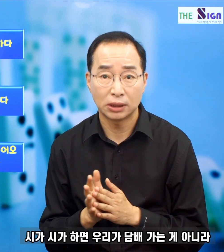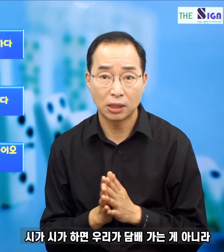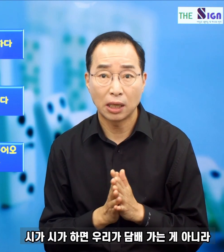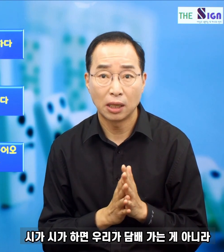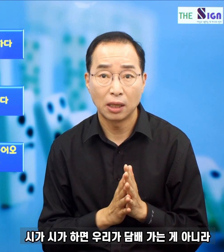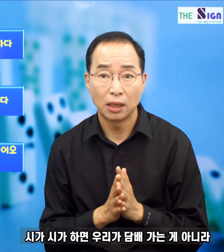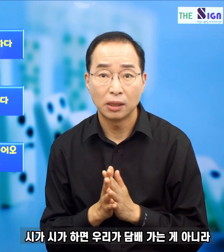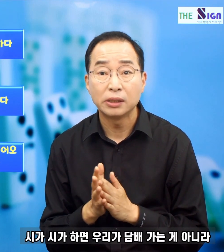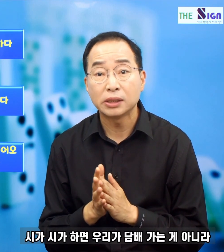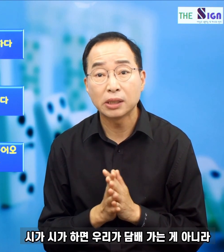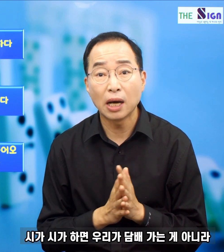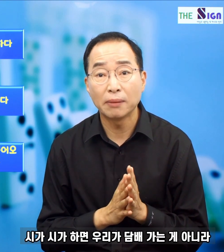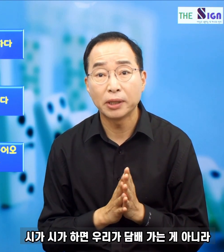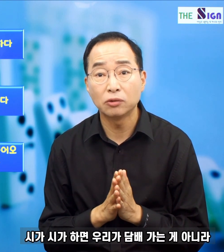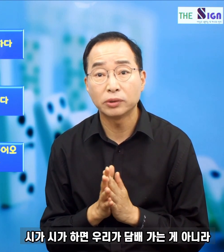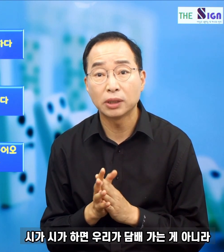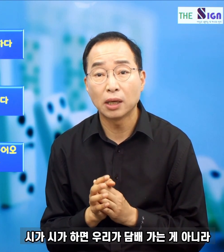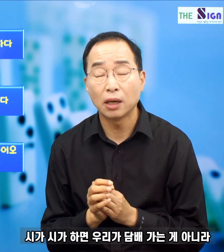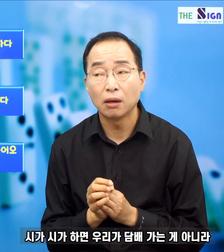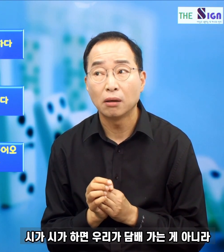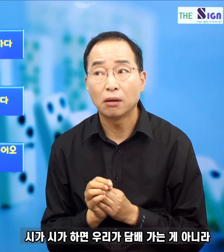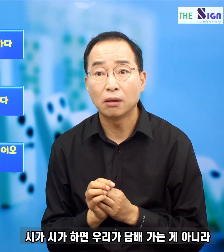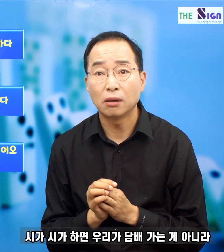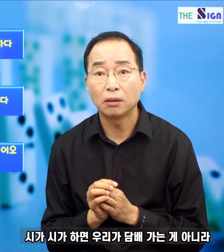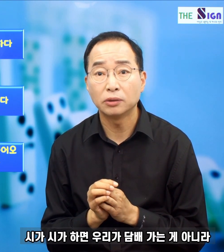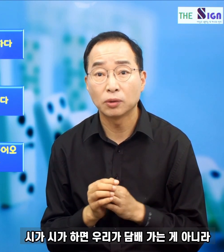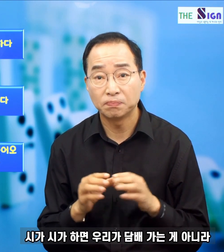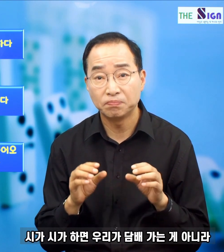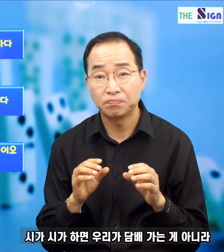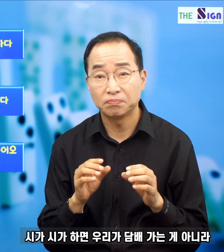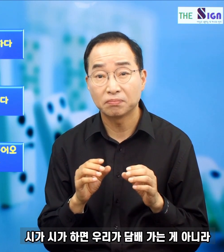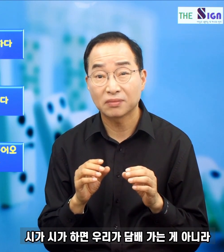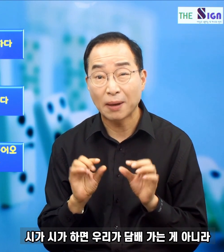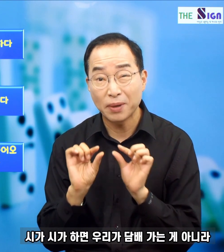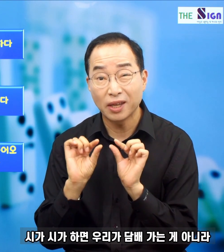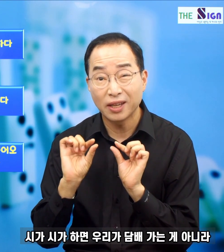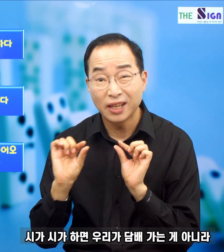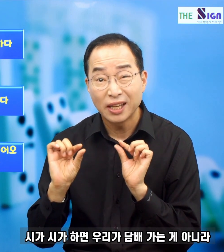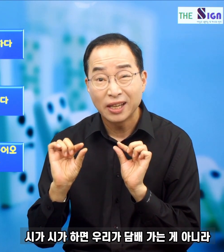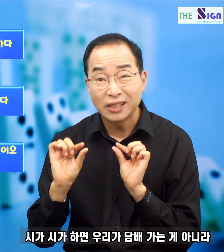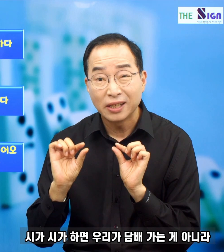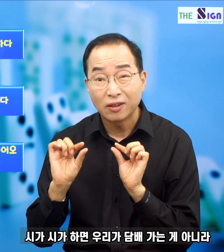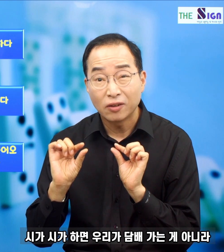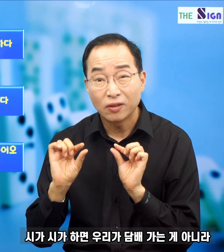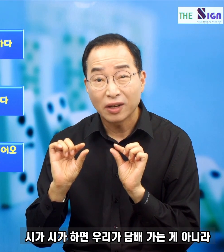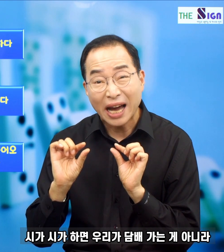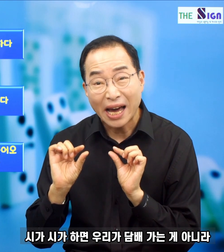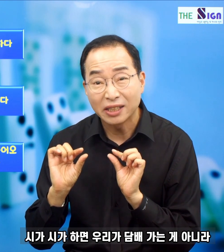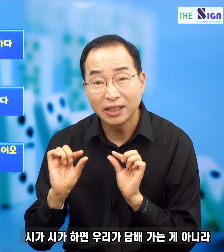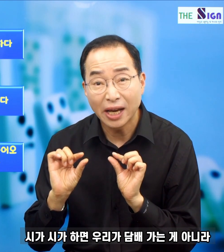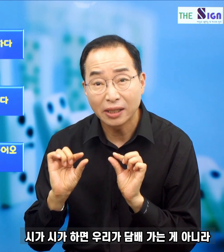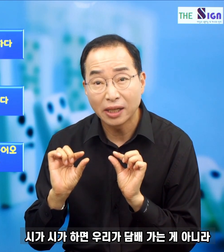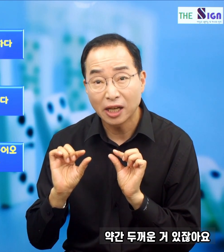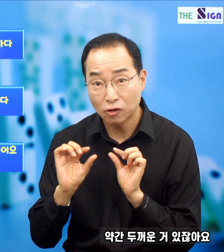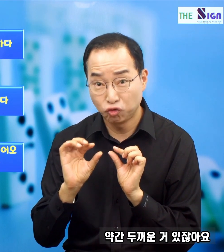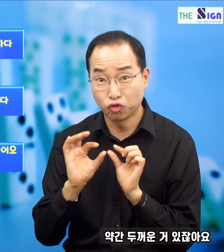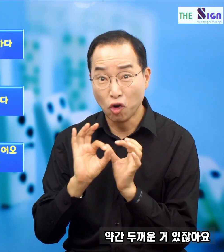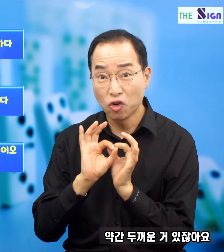시가. 시가 하면은 우리가 좀 담배 가는 게 아니라 약간 두꺼운 거